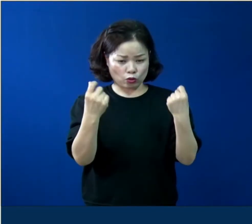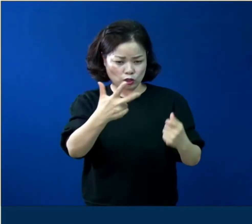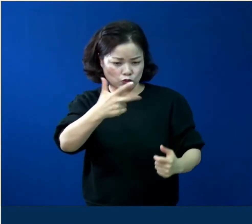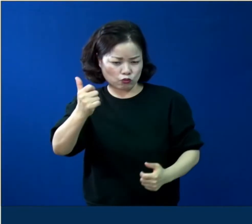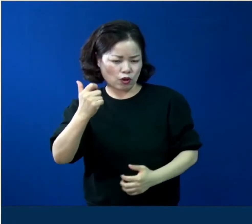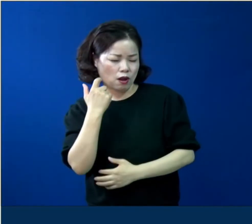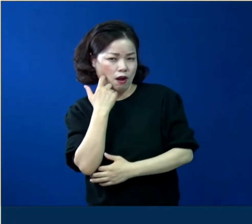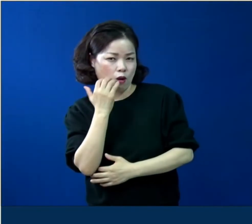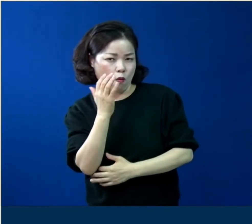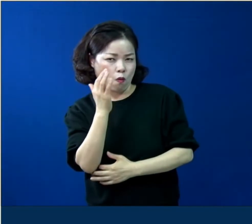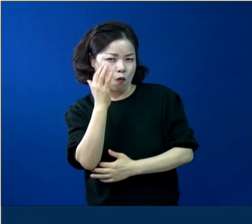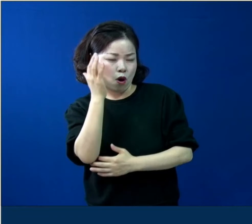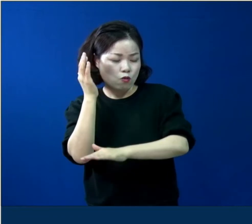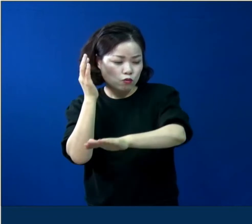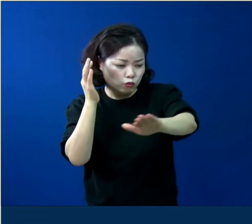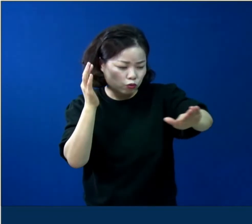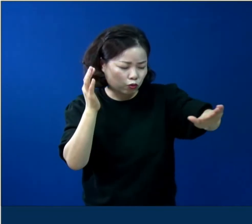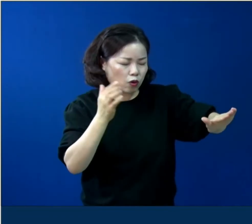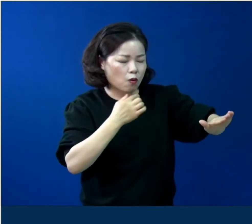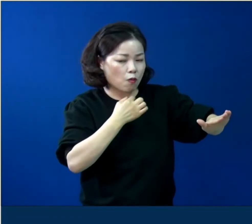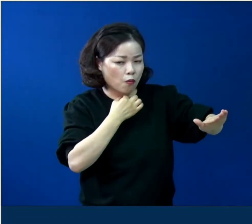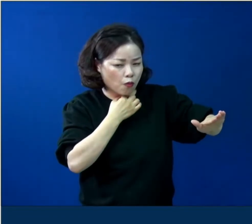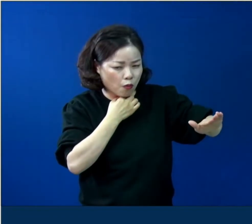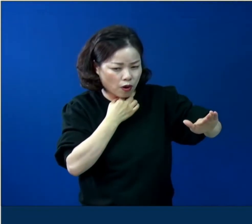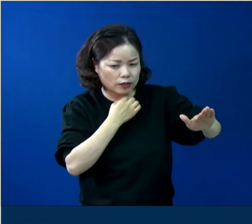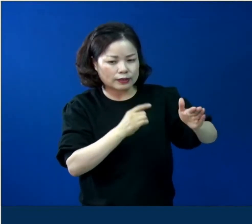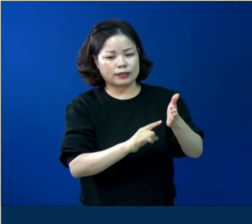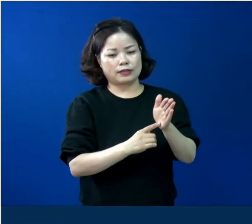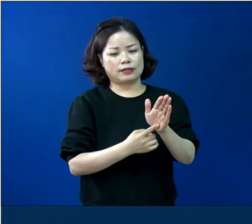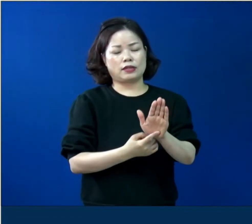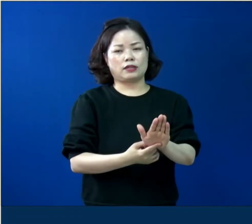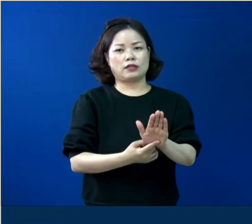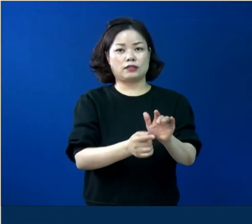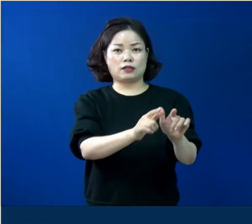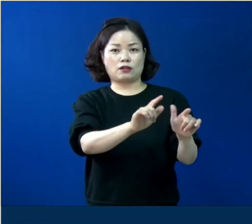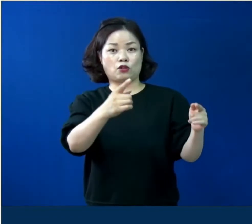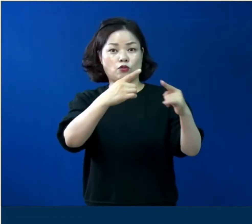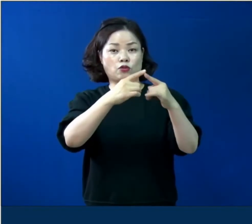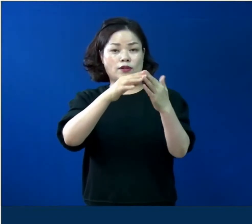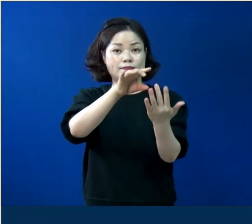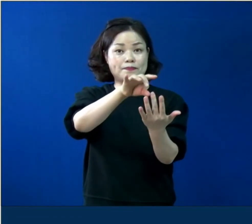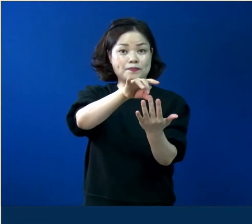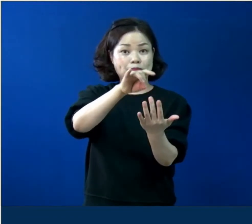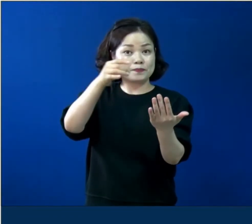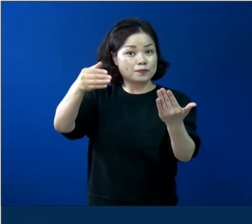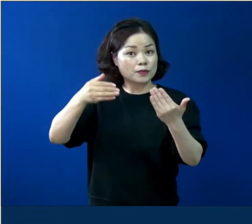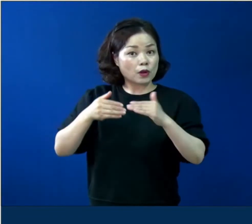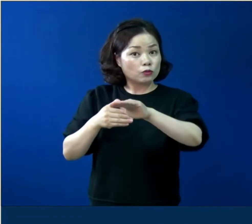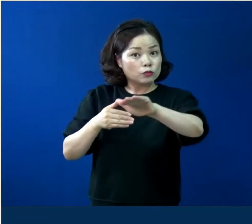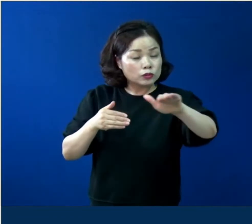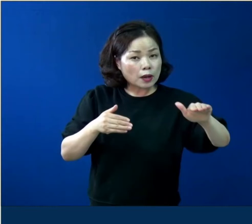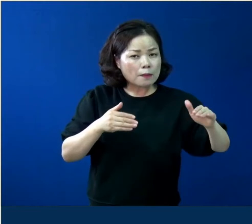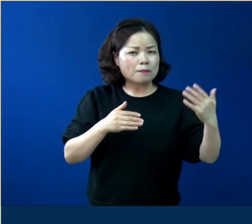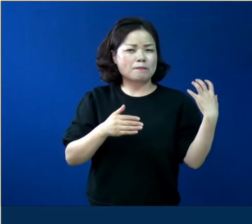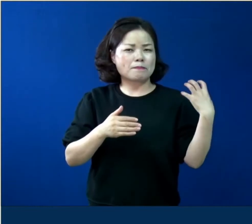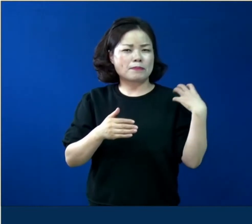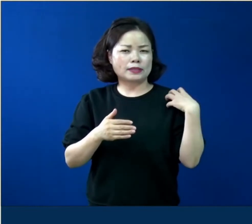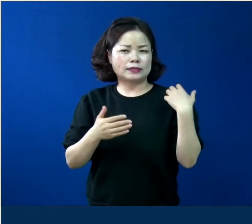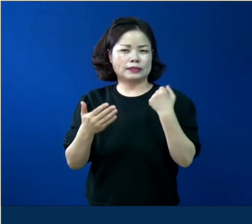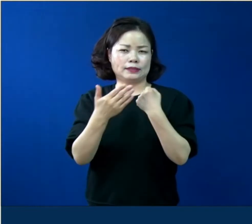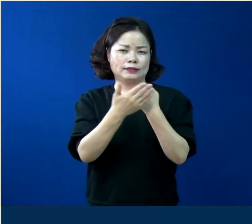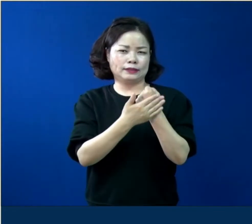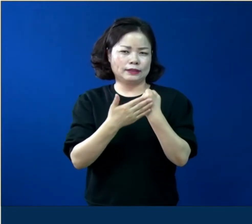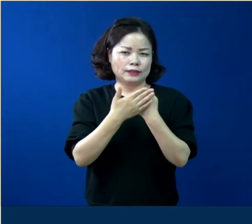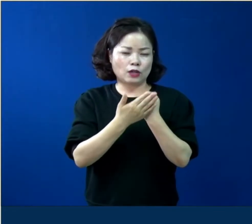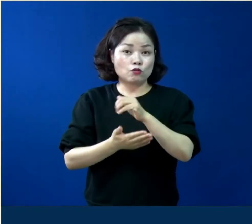주의 영광과 우리의 원을 나타내기 위하여 여러 교회의 택함을 받아 우리가 맡은 은혜의